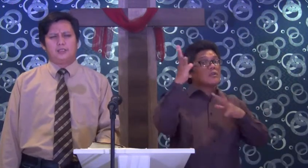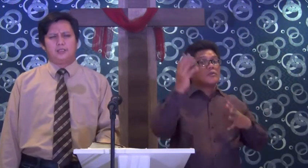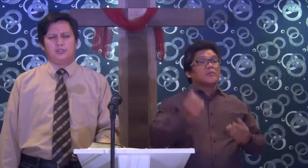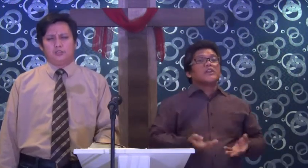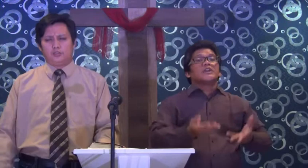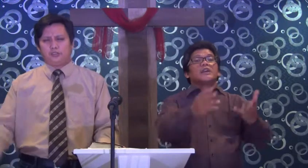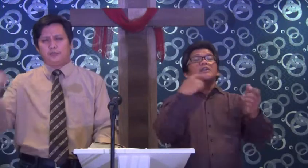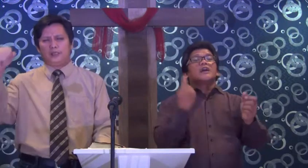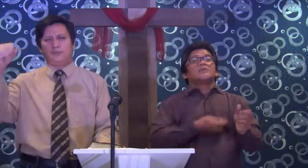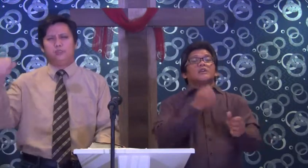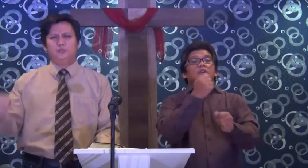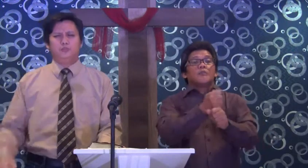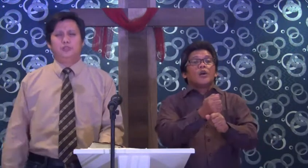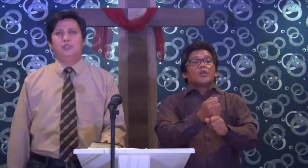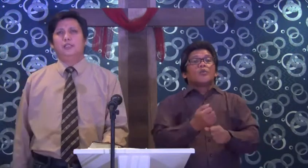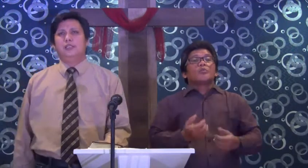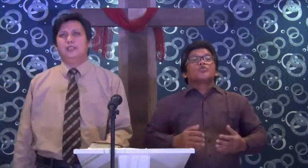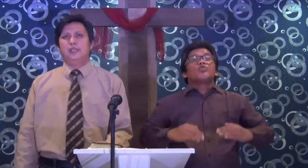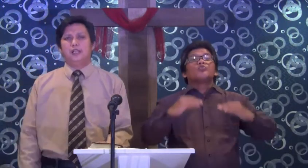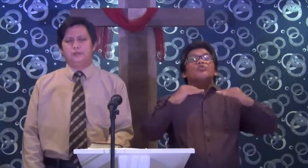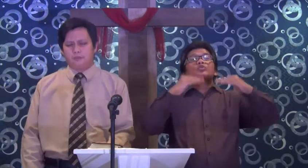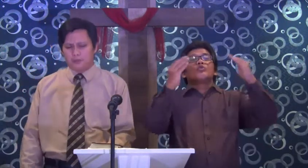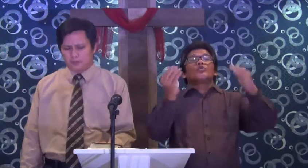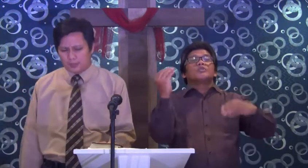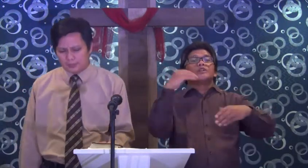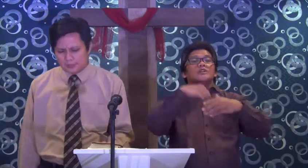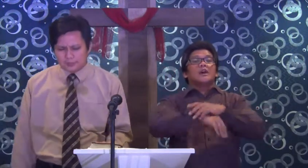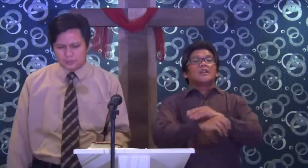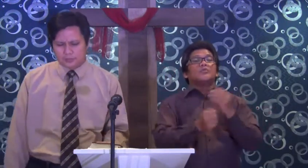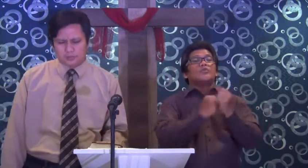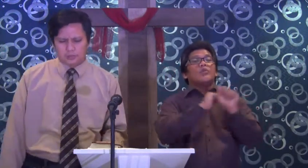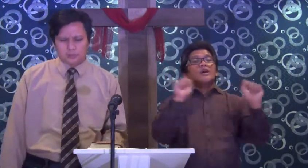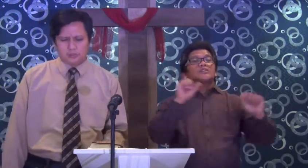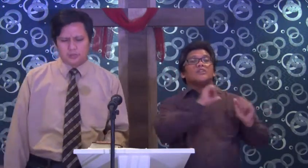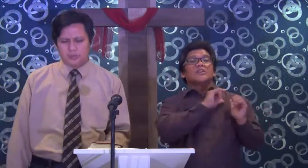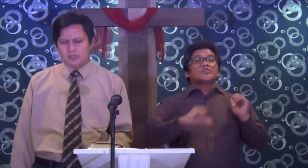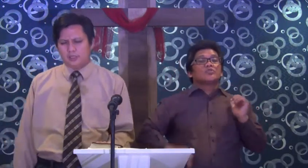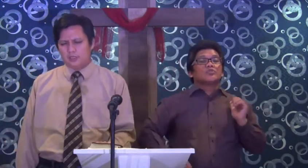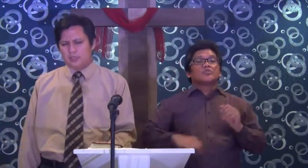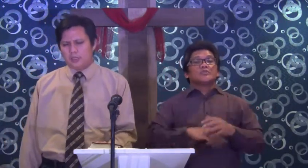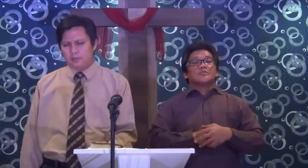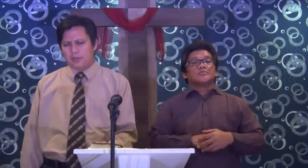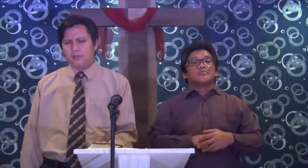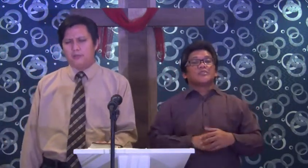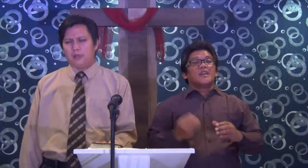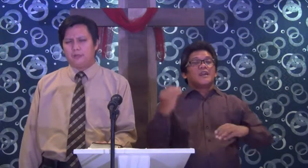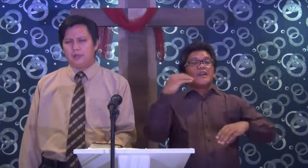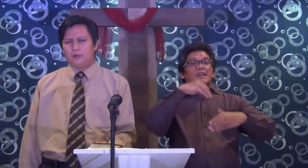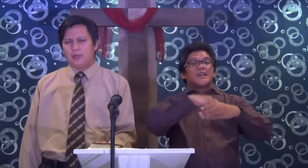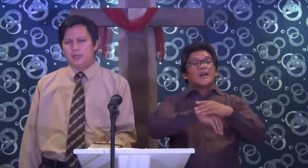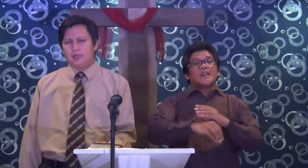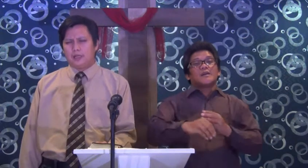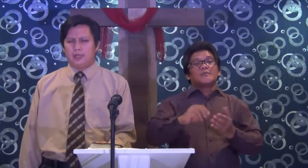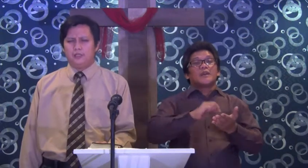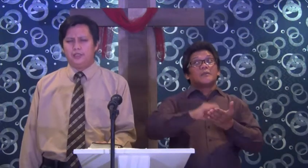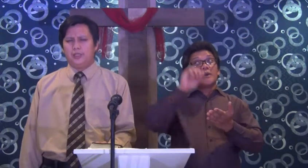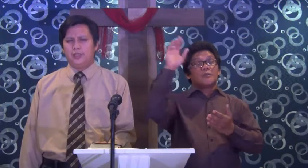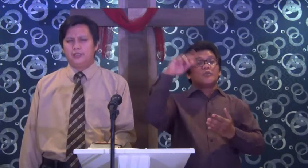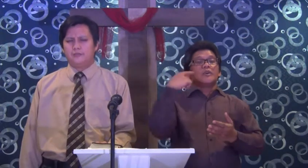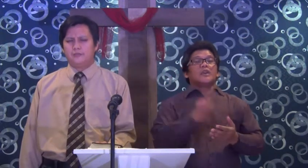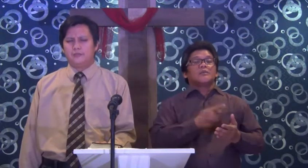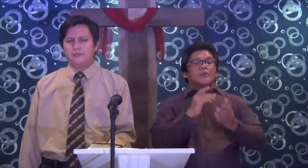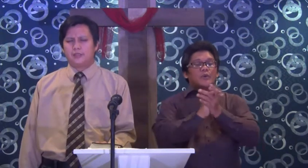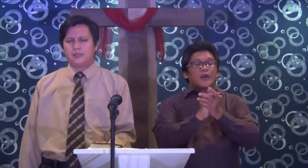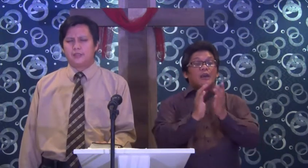iman untuk terus makin bertumbuh di dalam kuasa Kristus. Dalam nama kami berdoa,